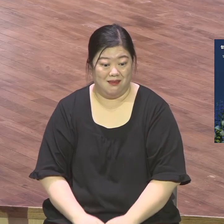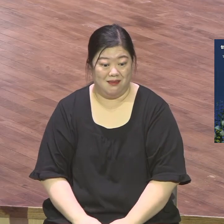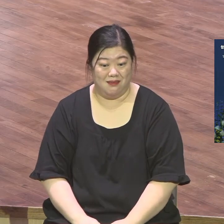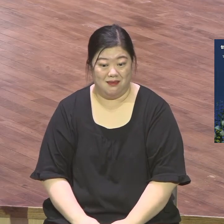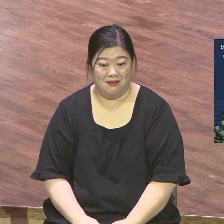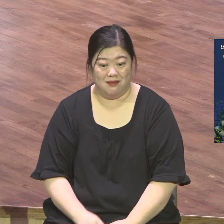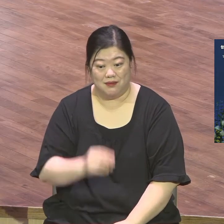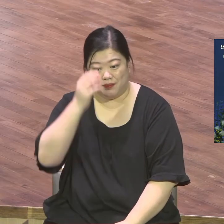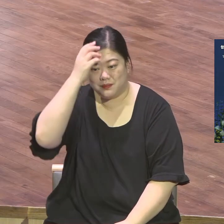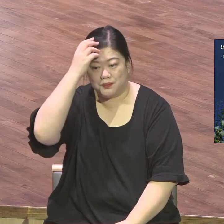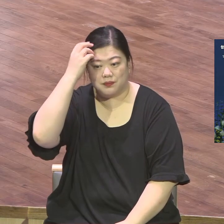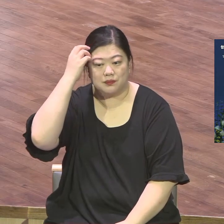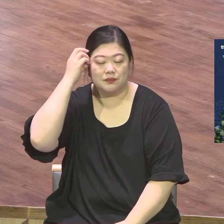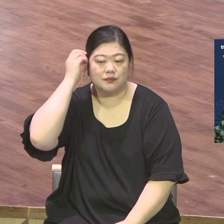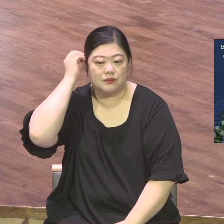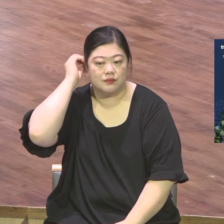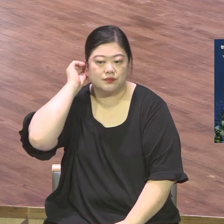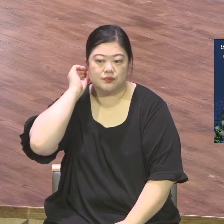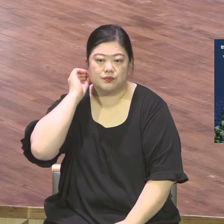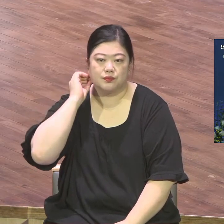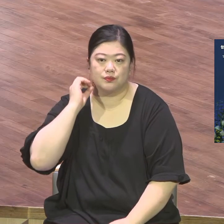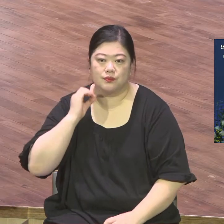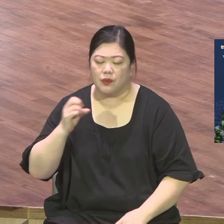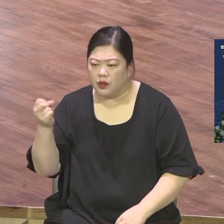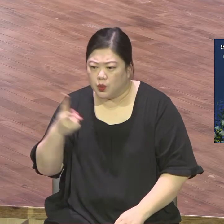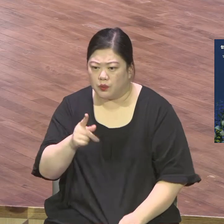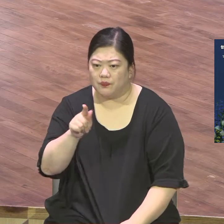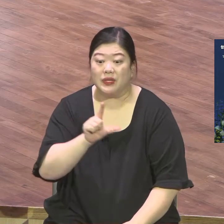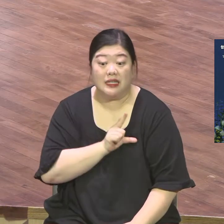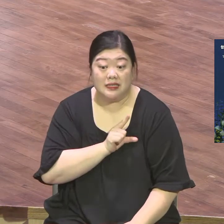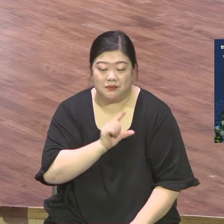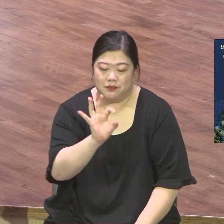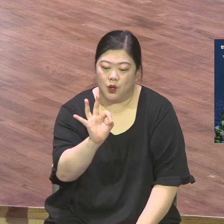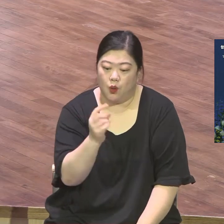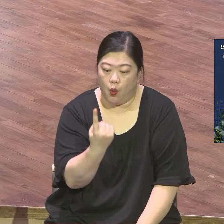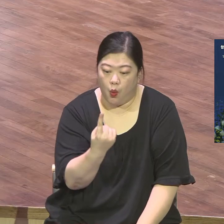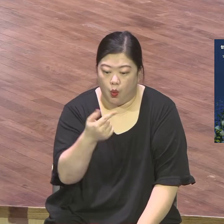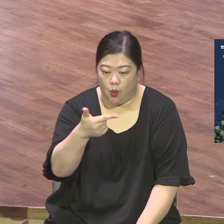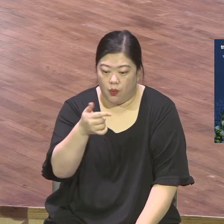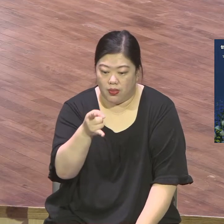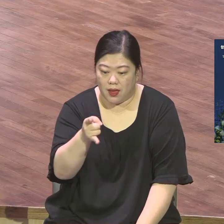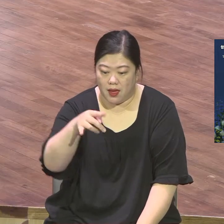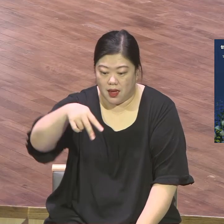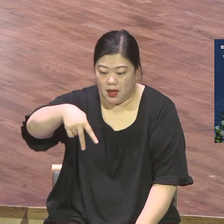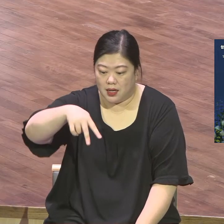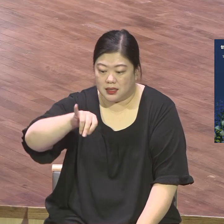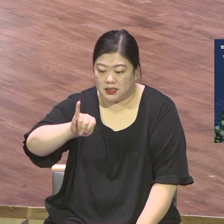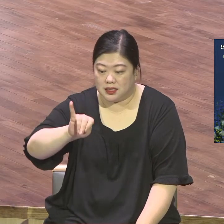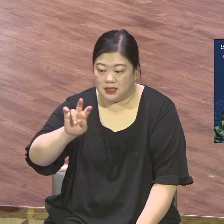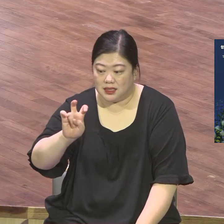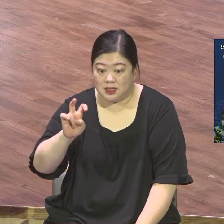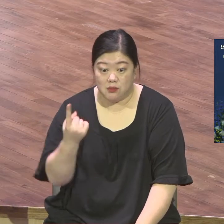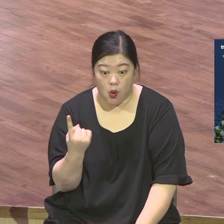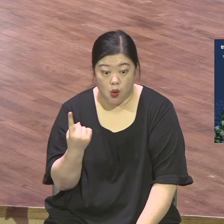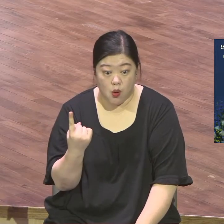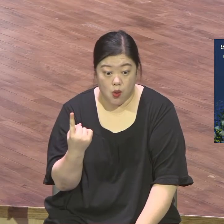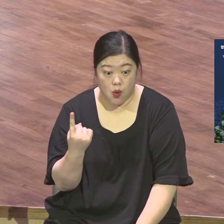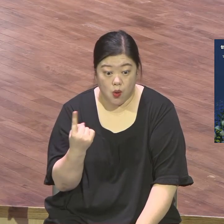비단 이뿐 아니에요. 여러분이요 들어본 적이 있을 텐데 오네시모라는 이 사도 바울의 동역자가